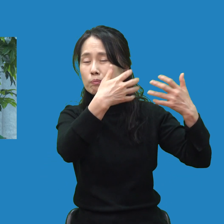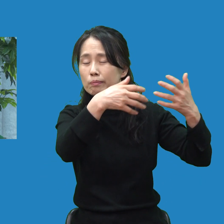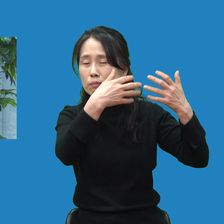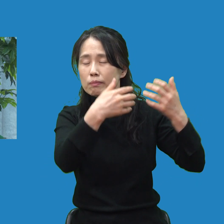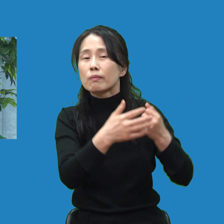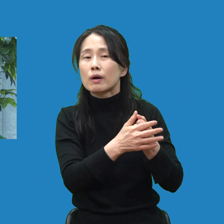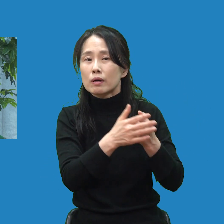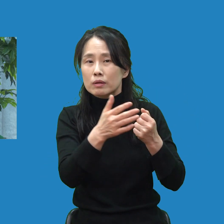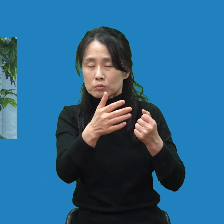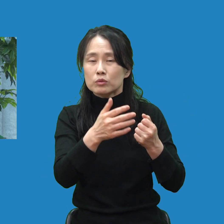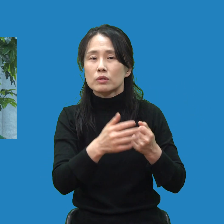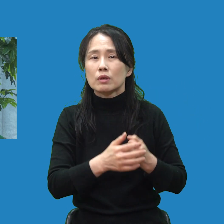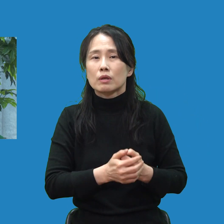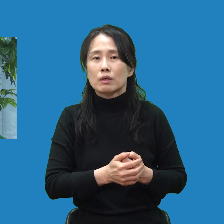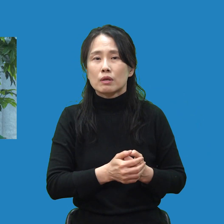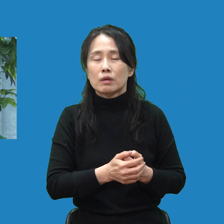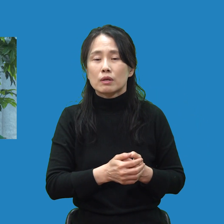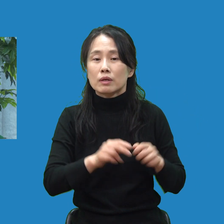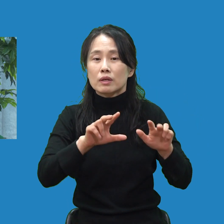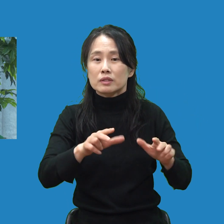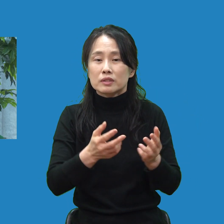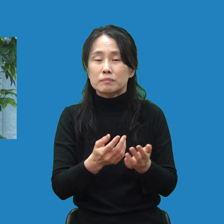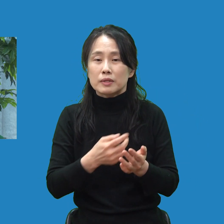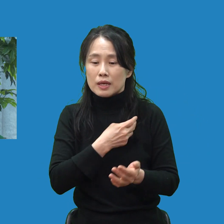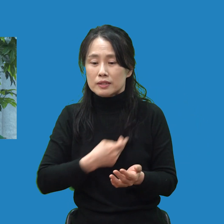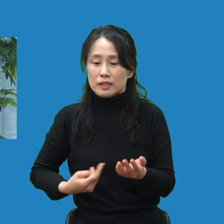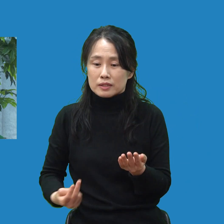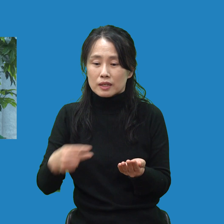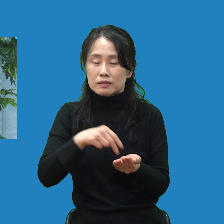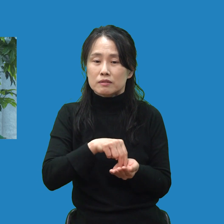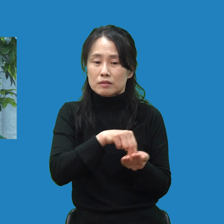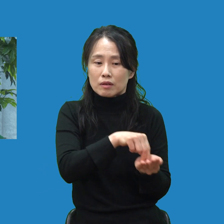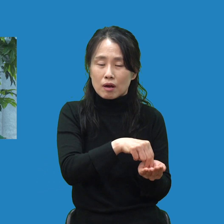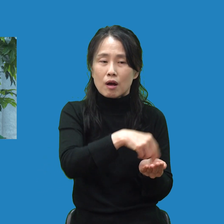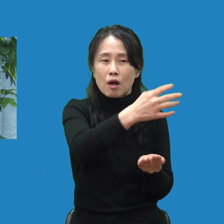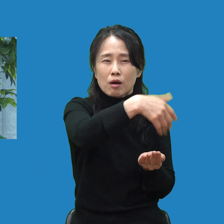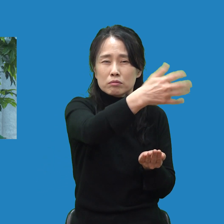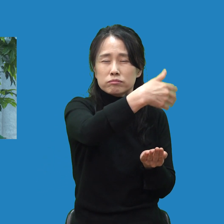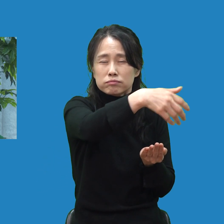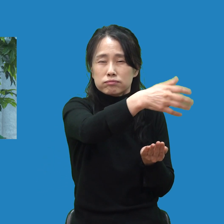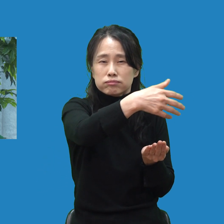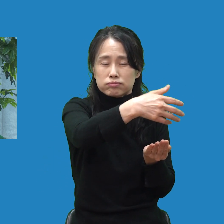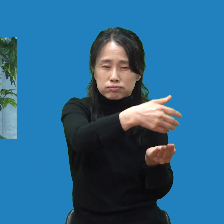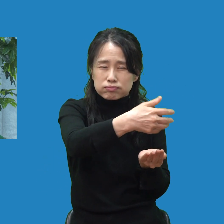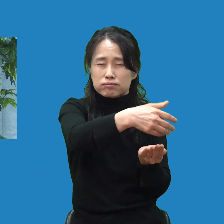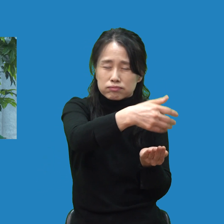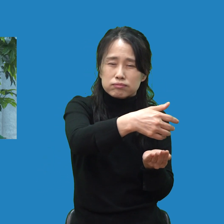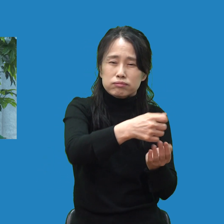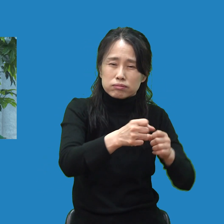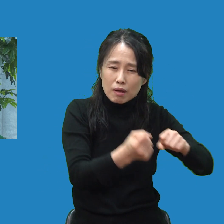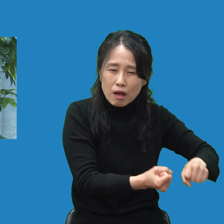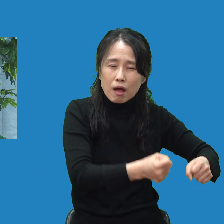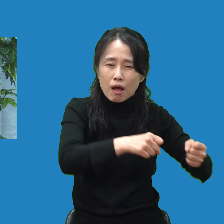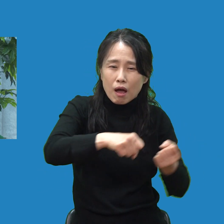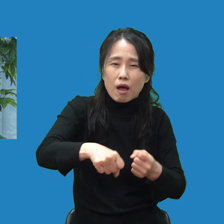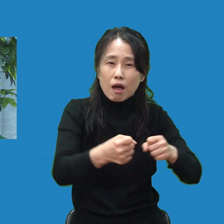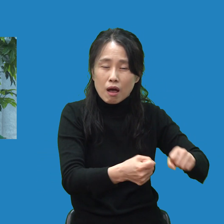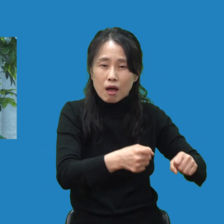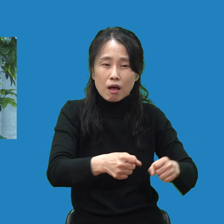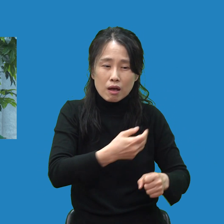때문에 힘겹게 노를 젓고 있는 제자들을 보셨습니다.